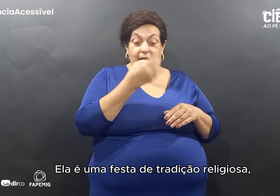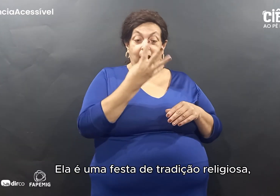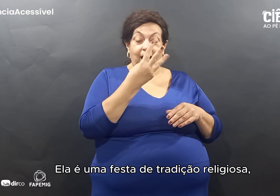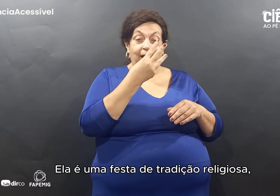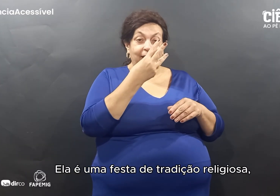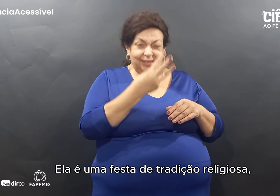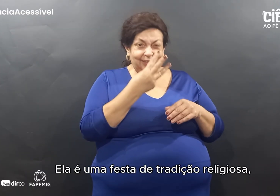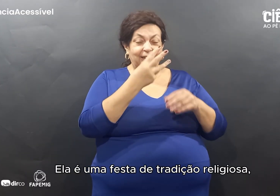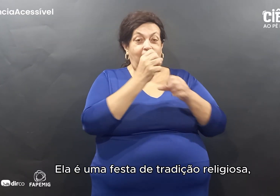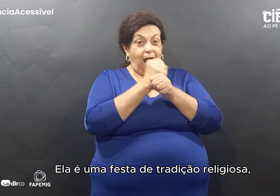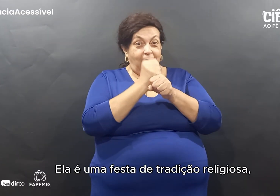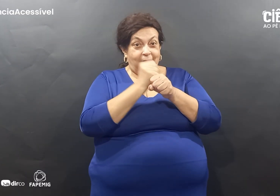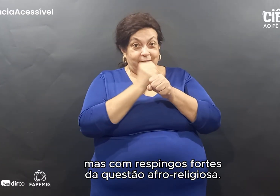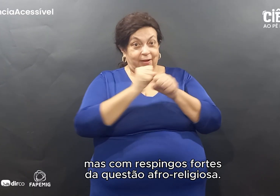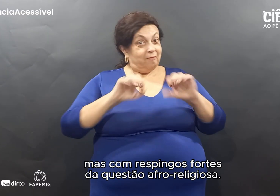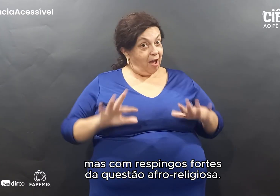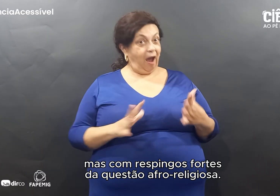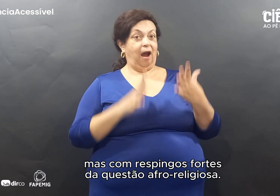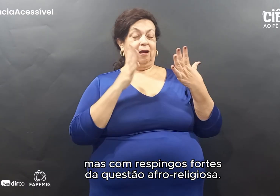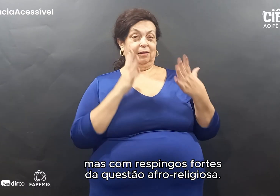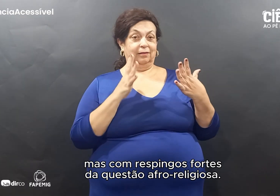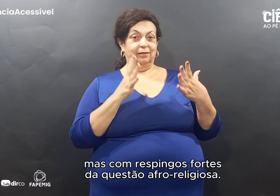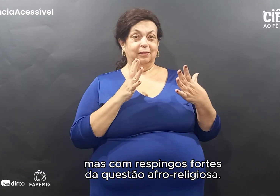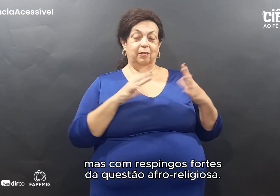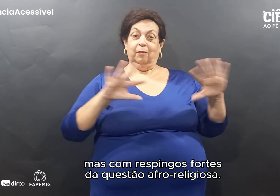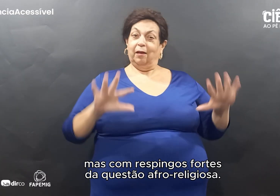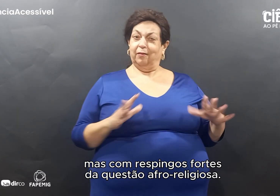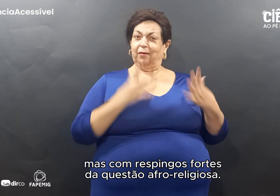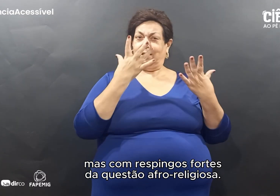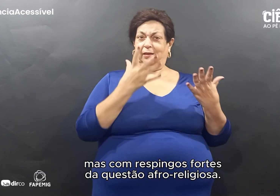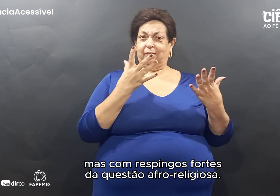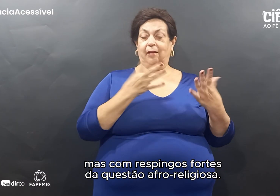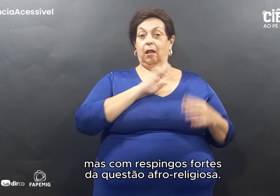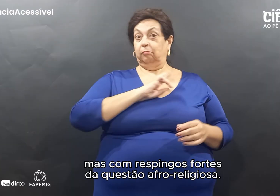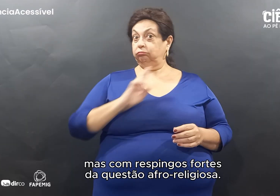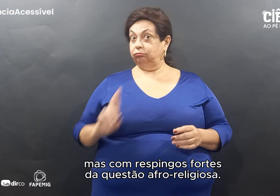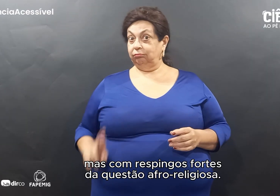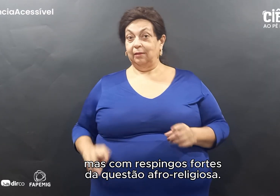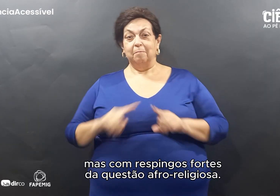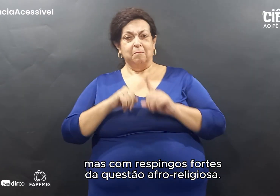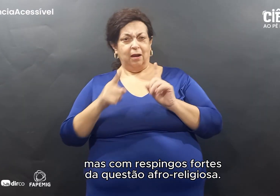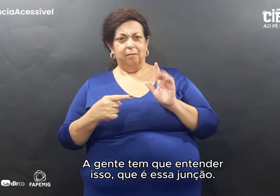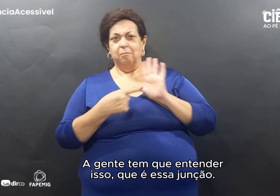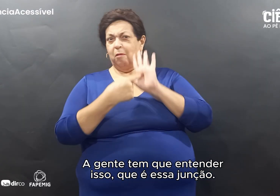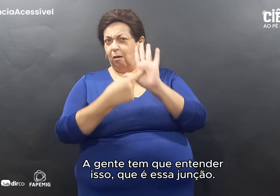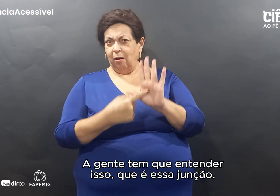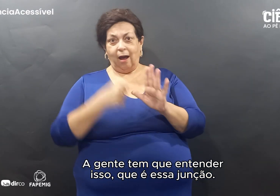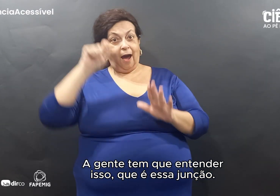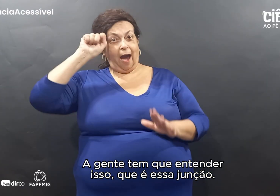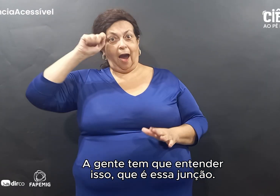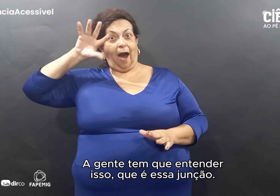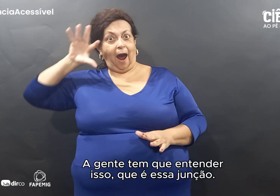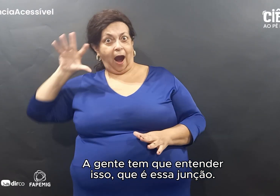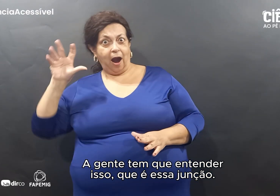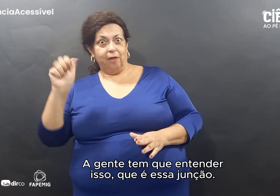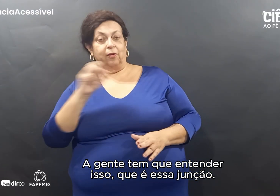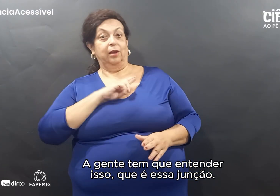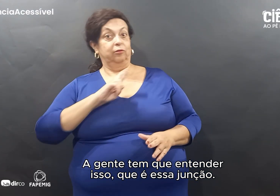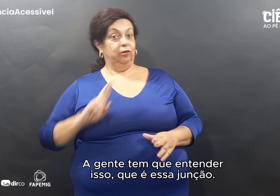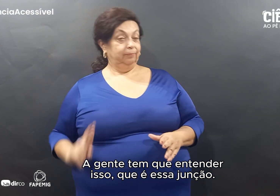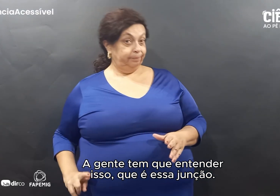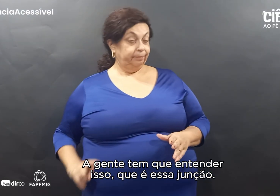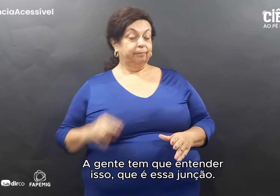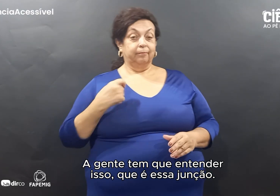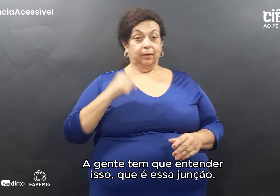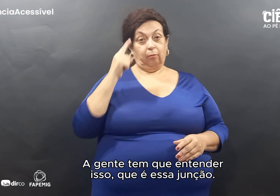festa de tradição religiosa, mas com respingos fortes da questão afro-religiosa. A gente tem que entender isso, né,